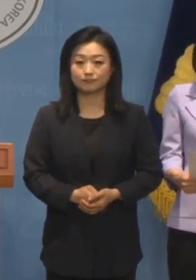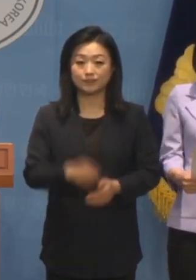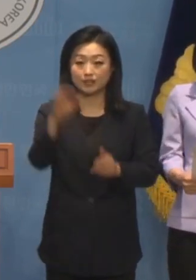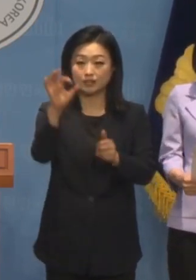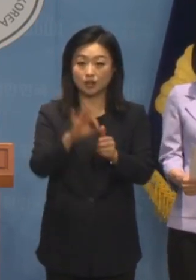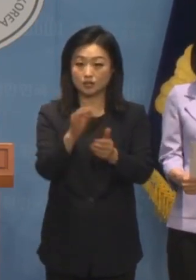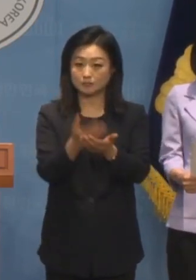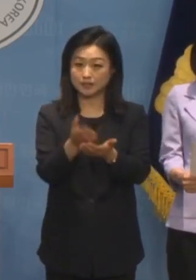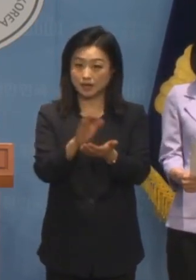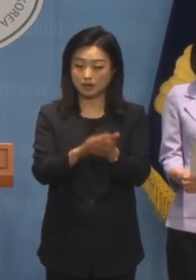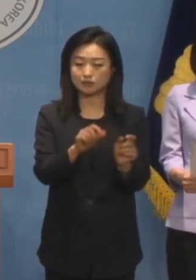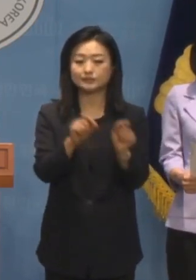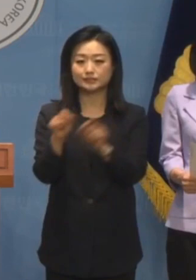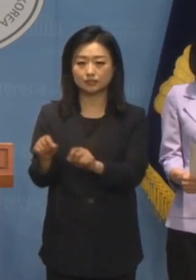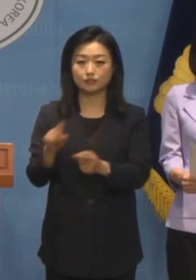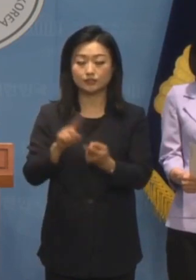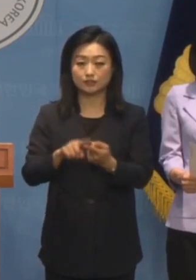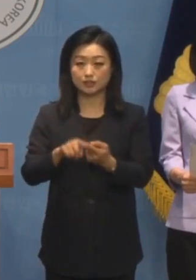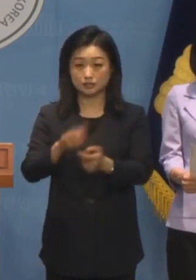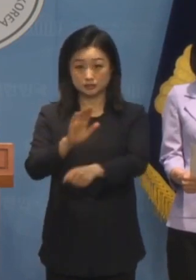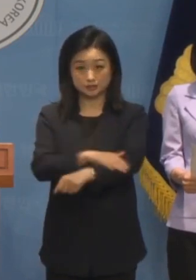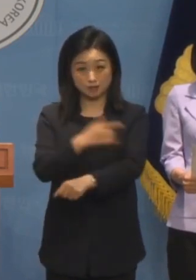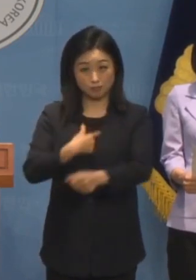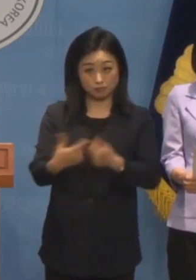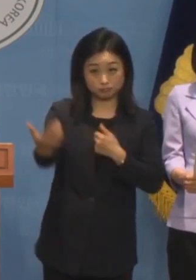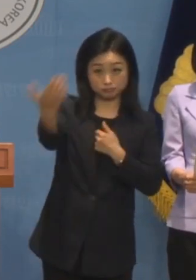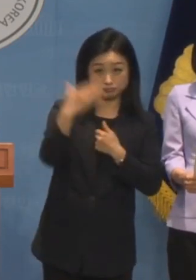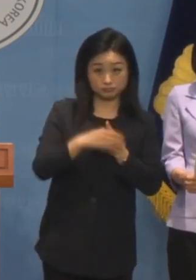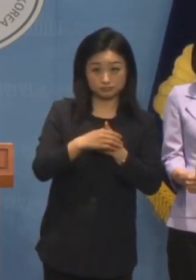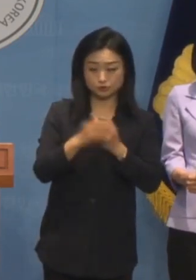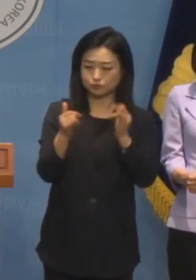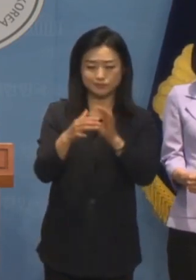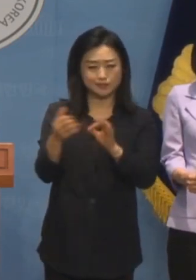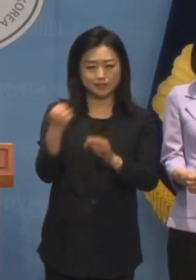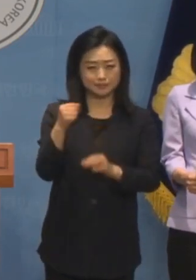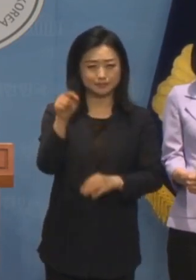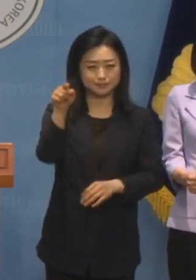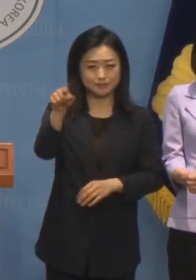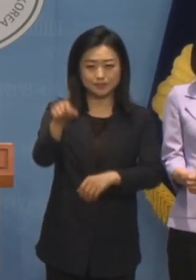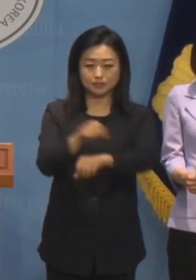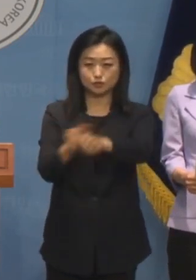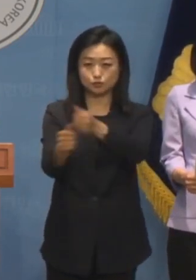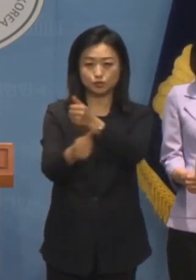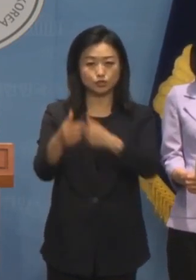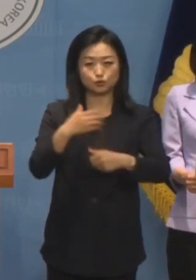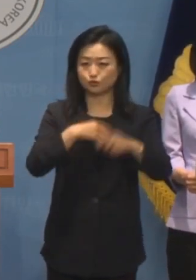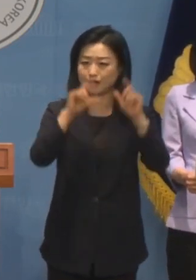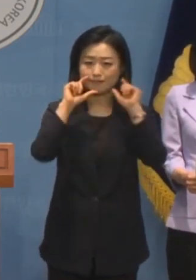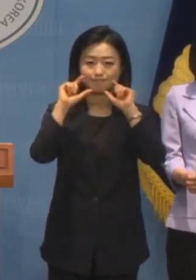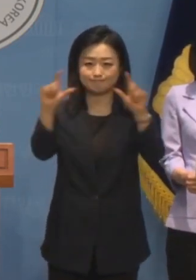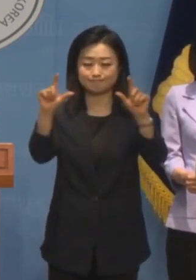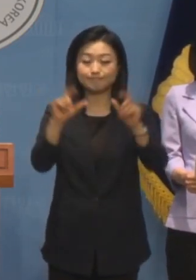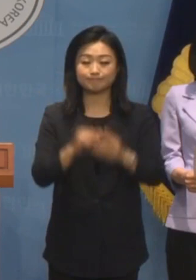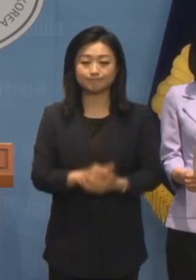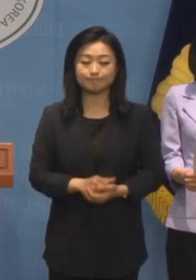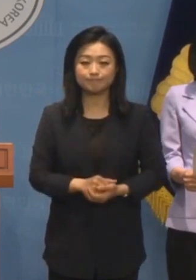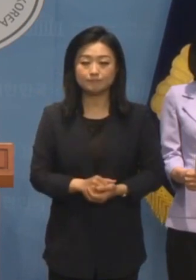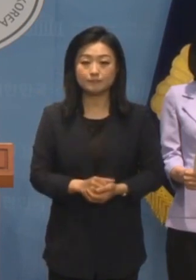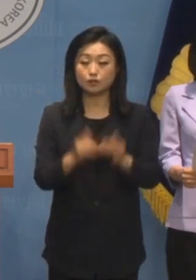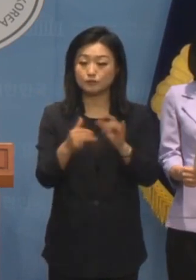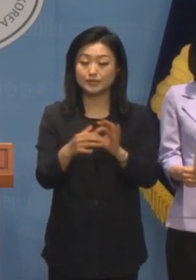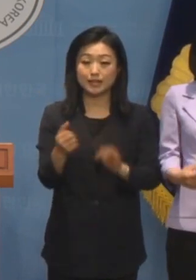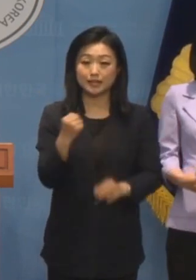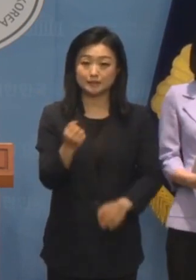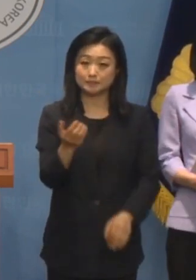연금개혁 지연 사태에 대해 책임 떠넘기기에 나선 국민의힘 연금개혁특위를 강력히 규탄합니다.